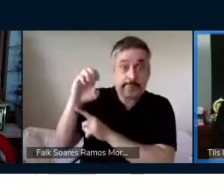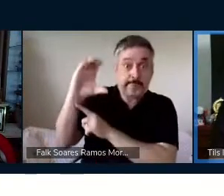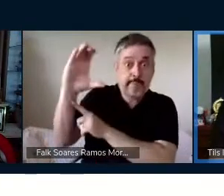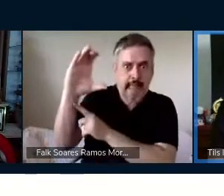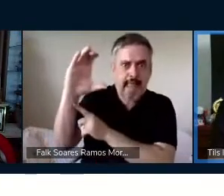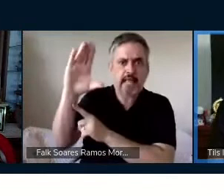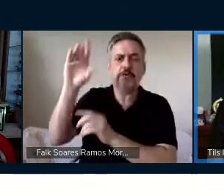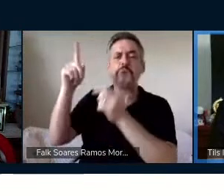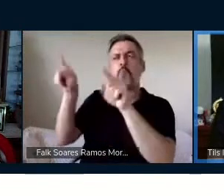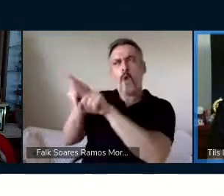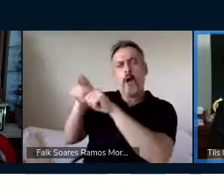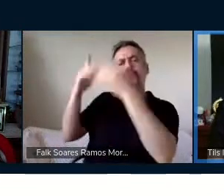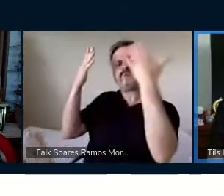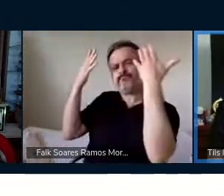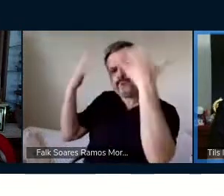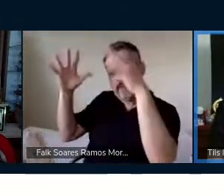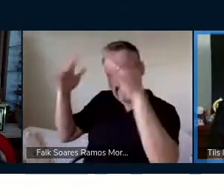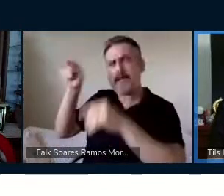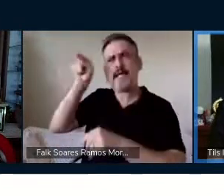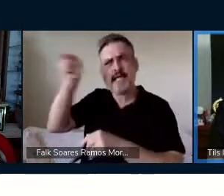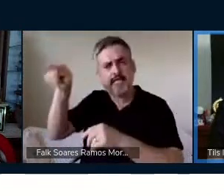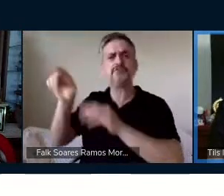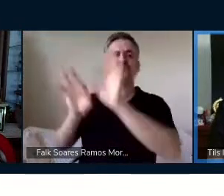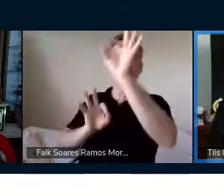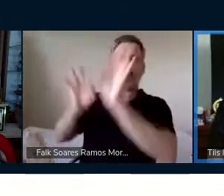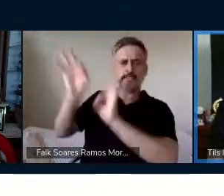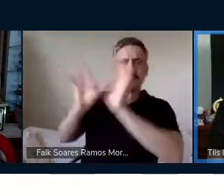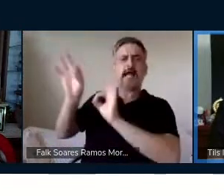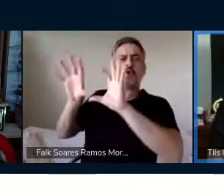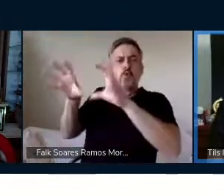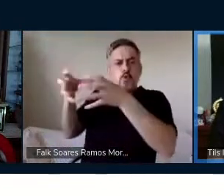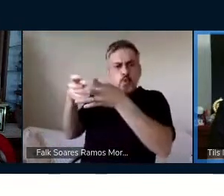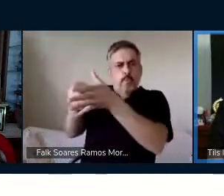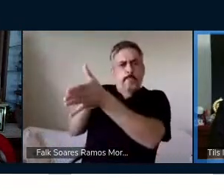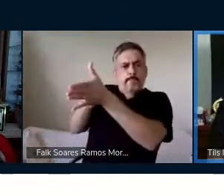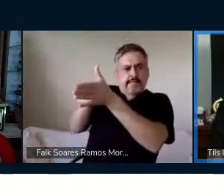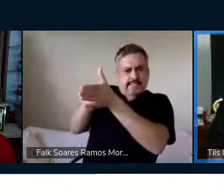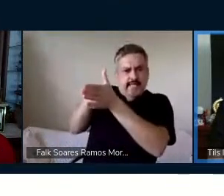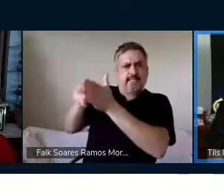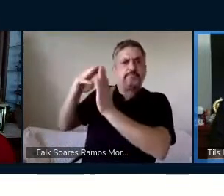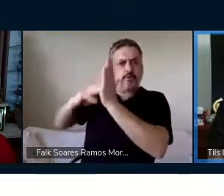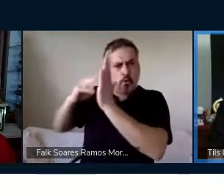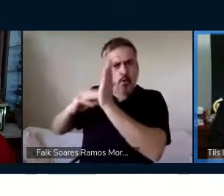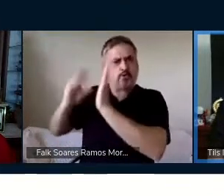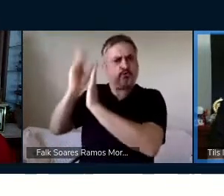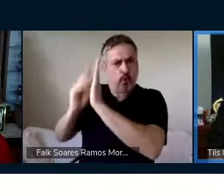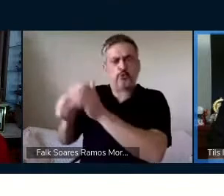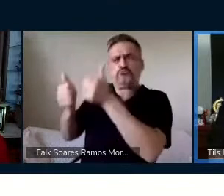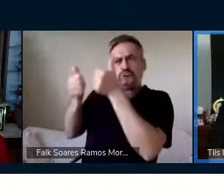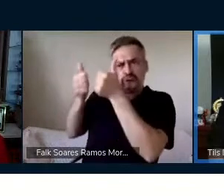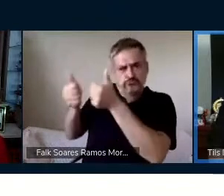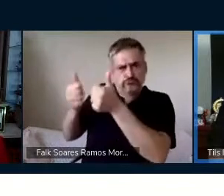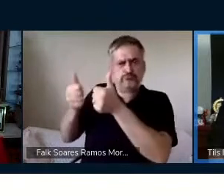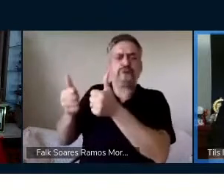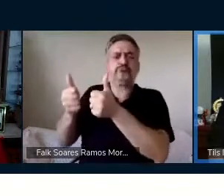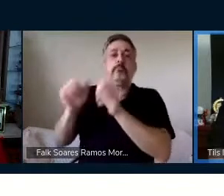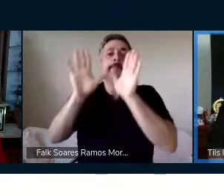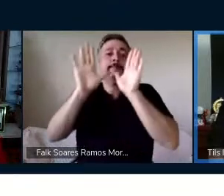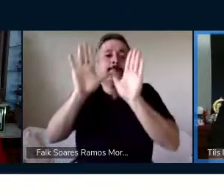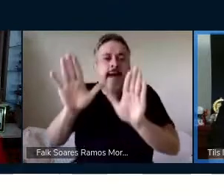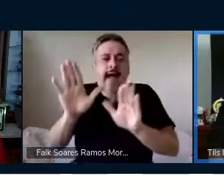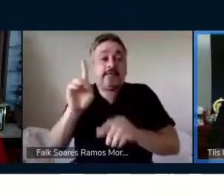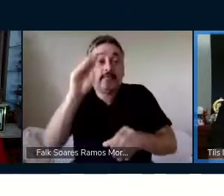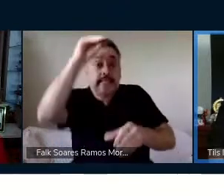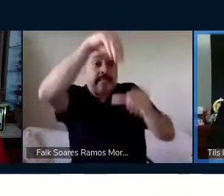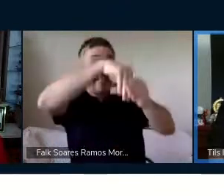estudante surdo. Muitas vezes, não há uma organização curricular dos conteúdos a serem desenvolvidos na perspectiva do